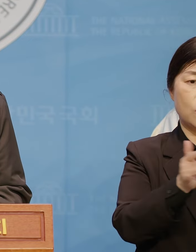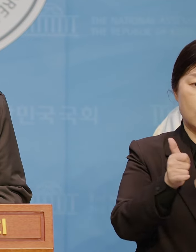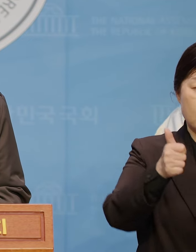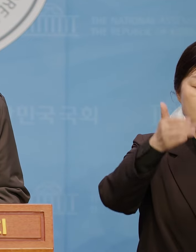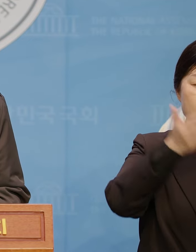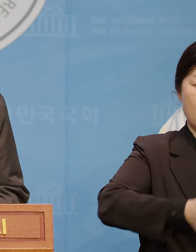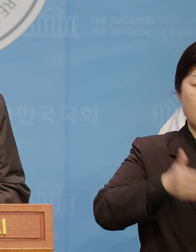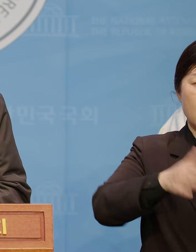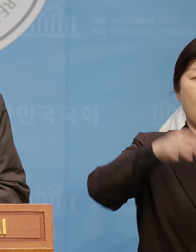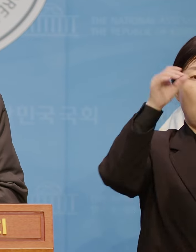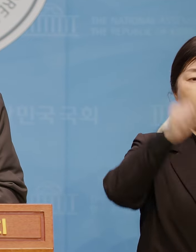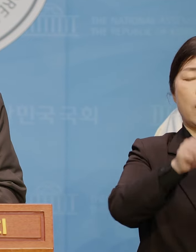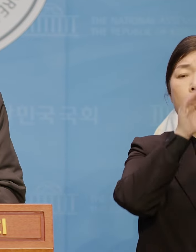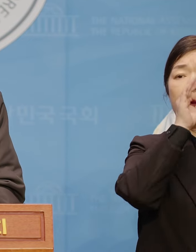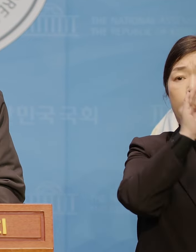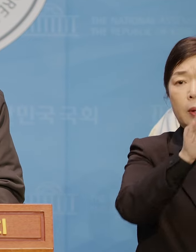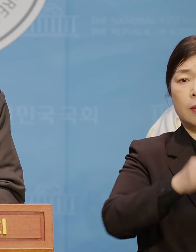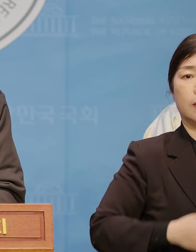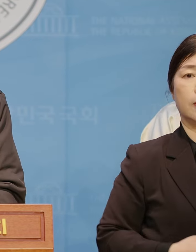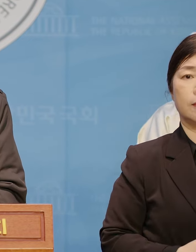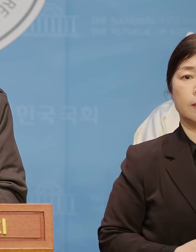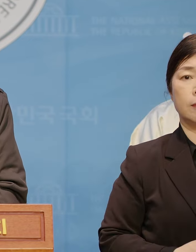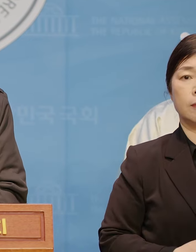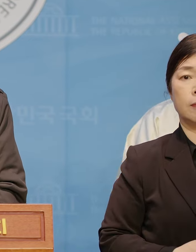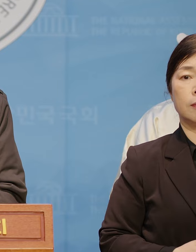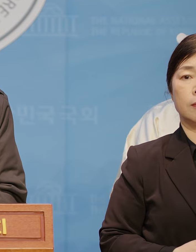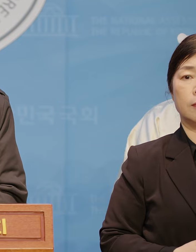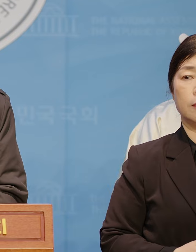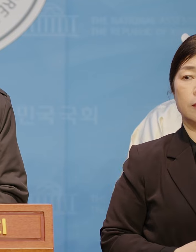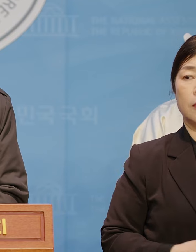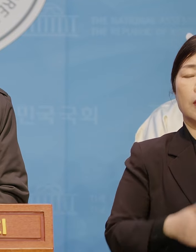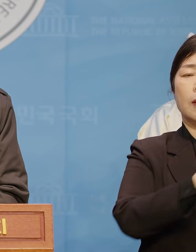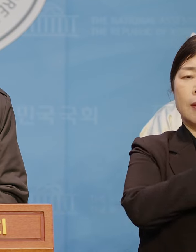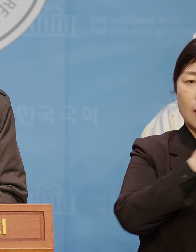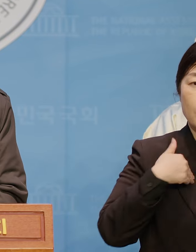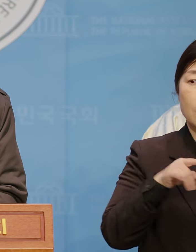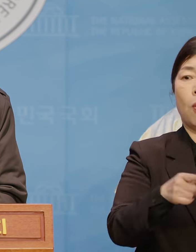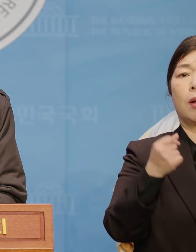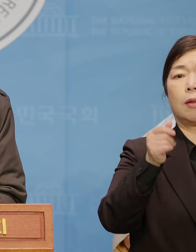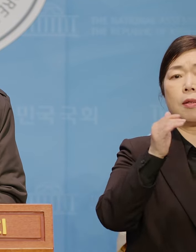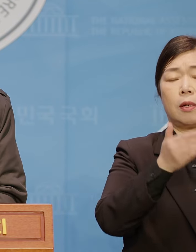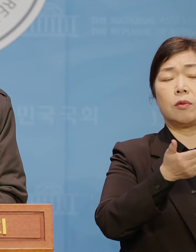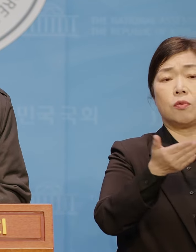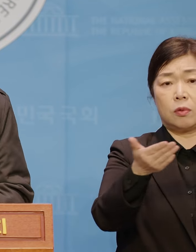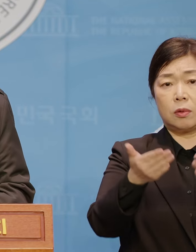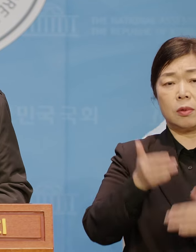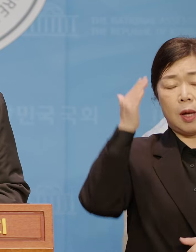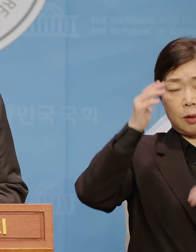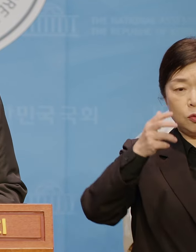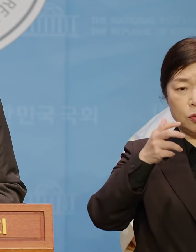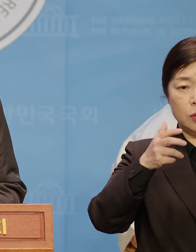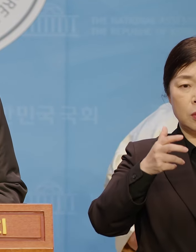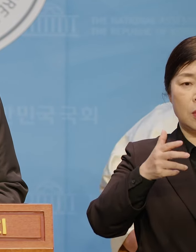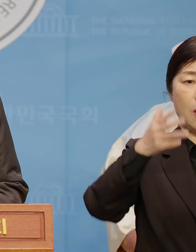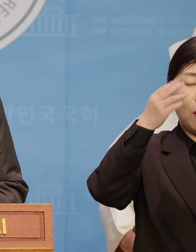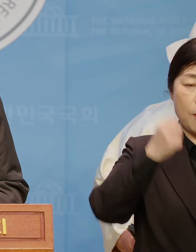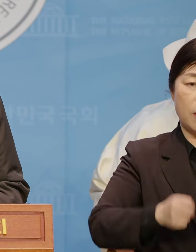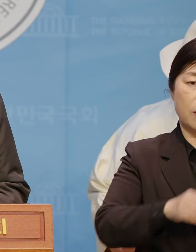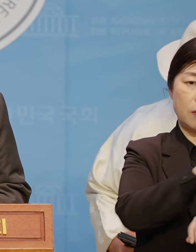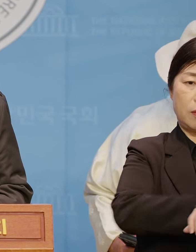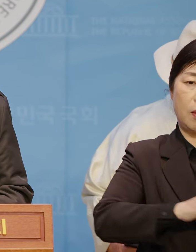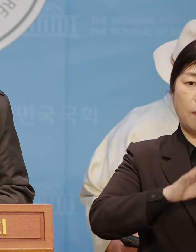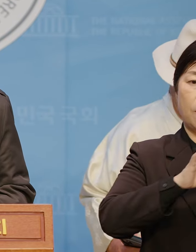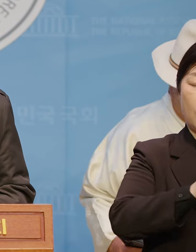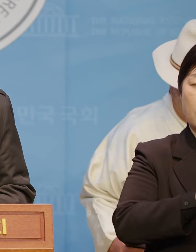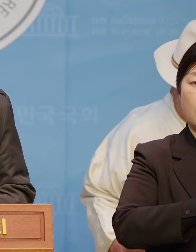거짓말은 수 없는 것입니다 저는 감히 이러한 말을 하는 대한민국의 많은 구구